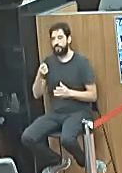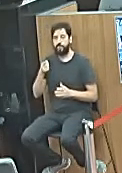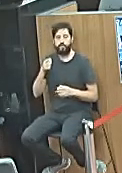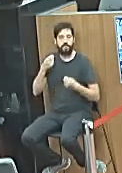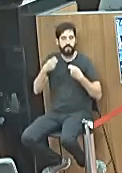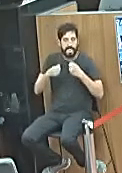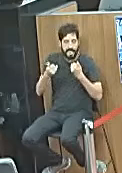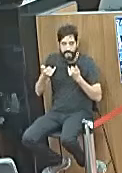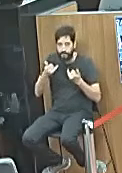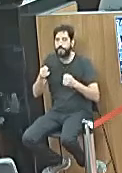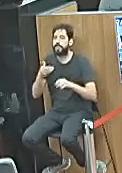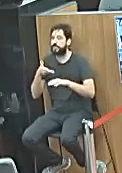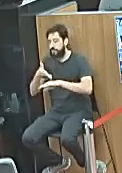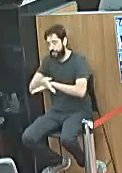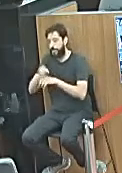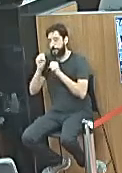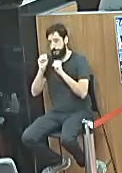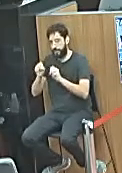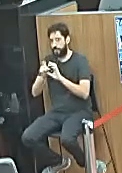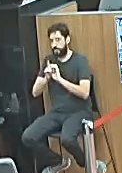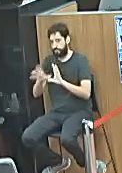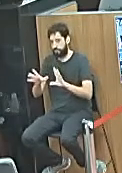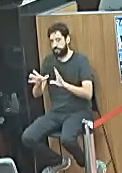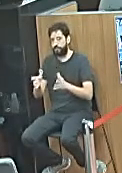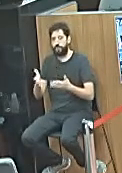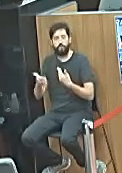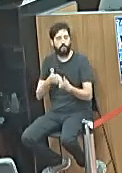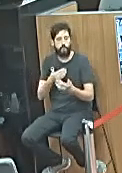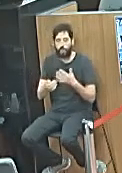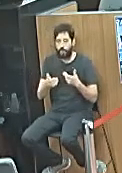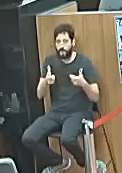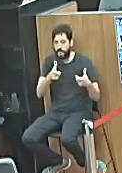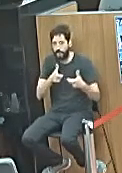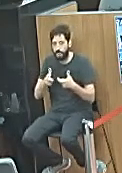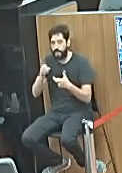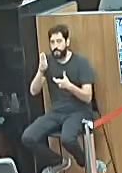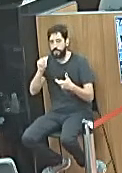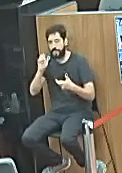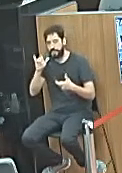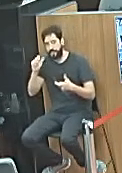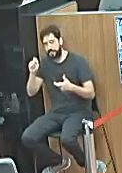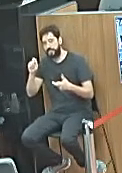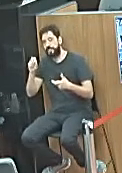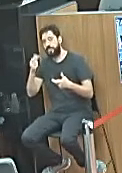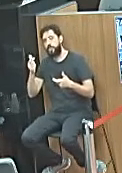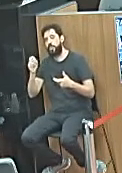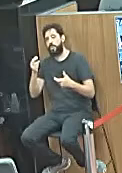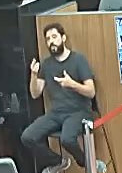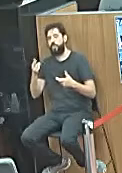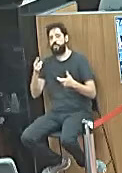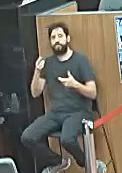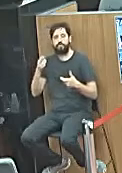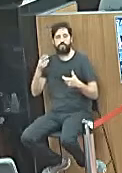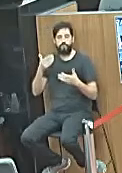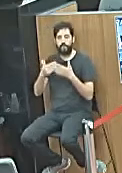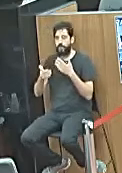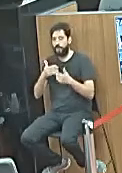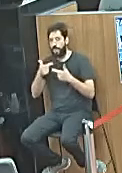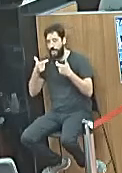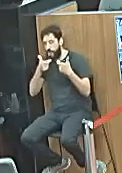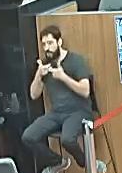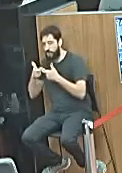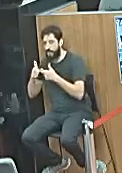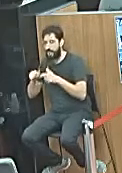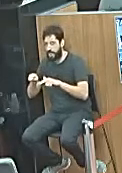informação a respeito de qualquer qualquer uma das bacias a qualquer um dos campos de atuação do igam ué e eles estão